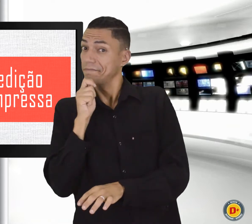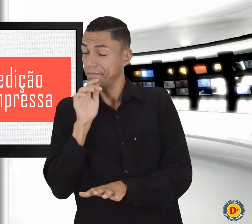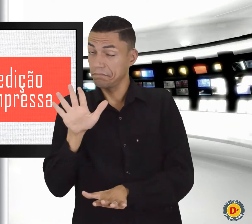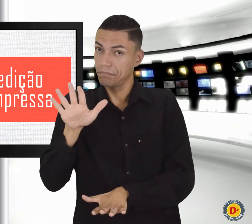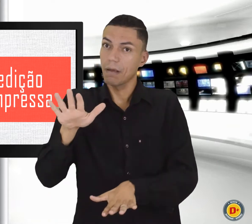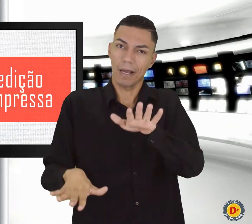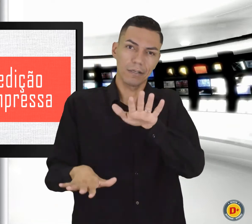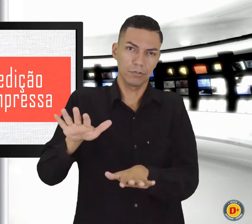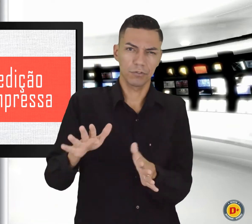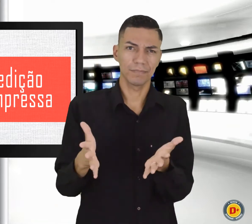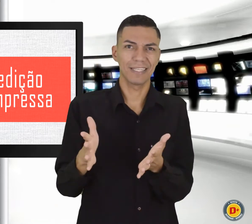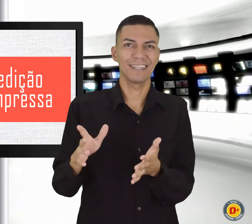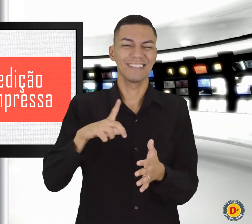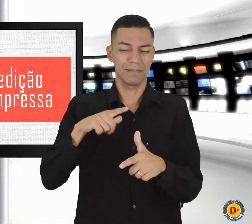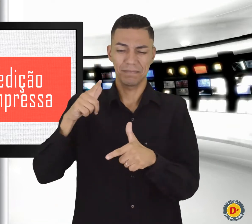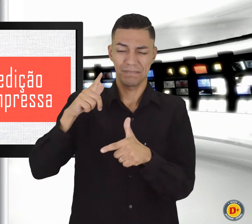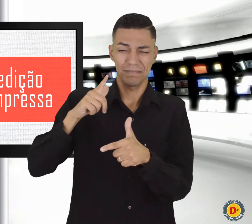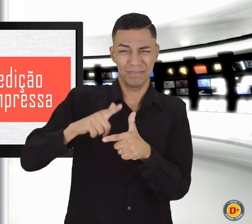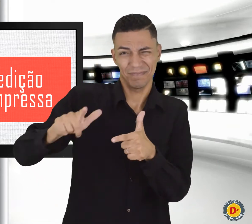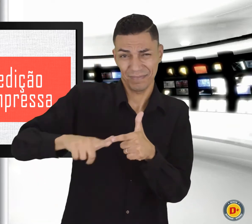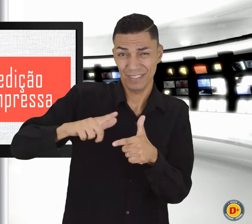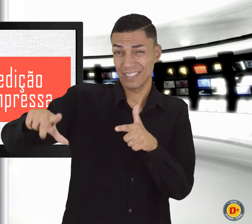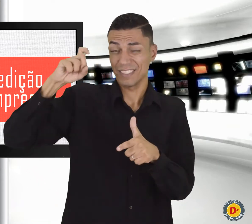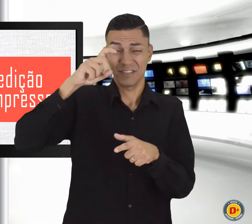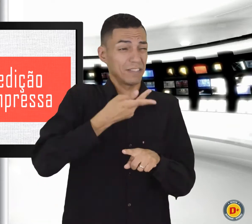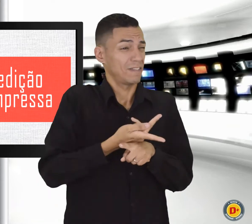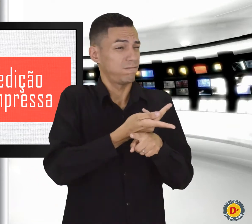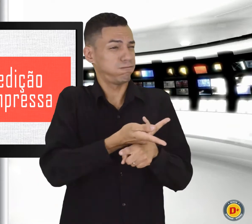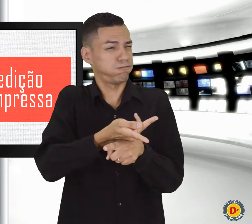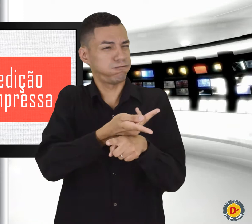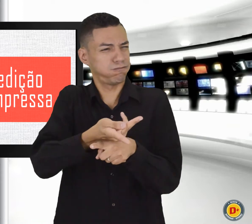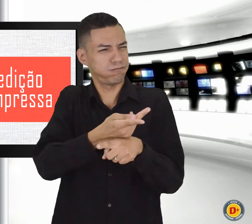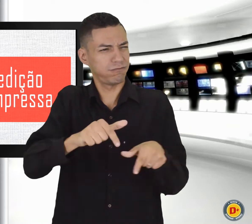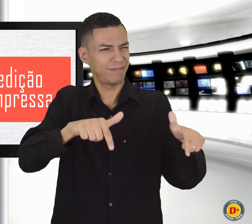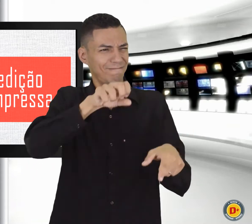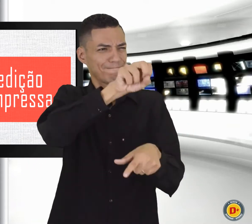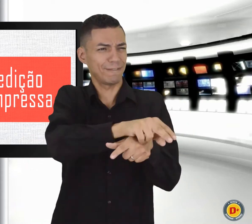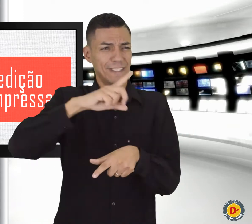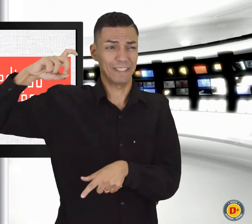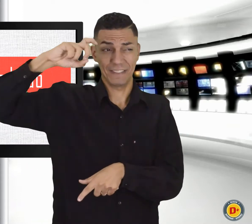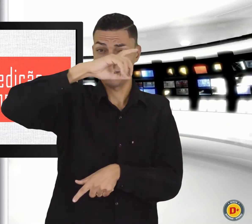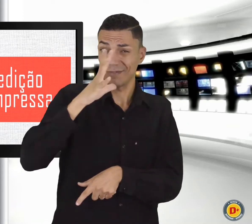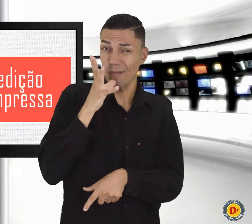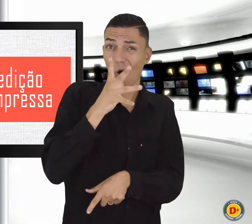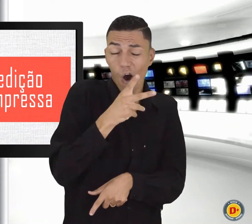ou grande dificuldade para ser contratada. Por isso, utilizamos o termo cliente.